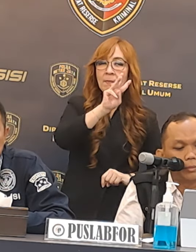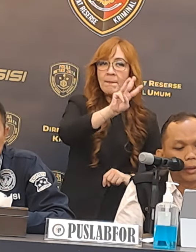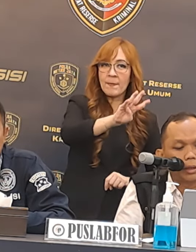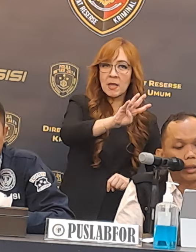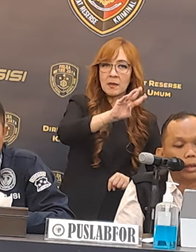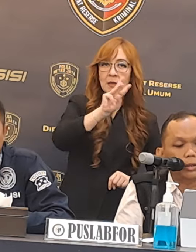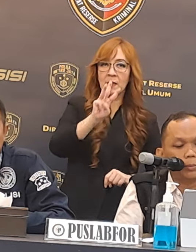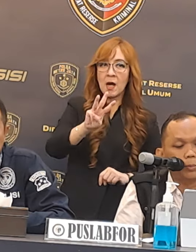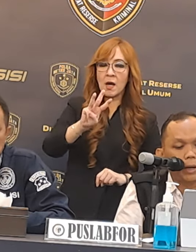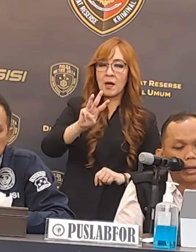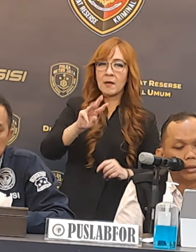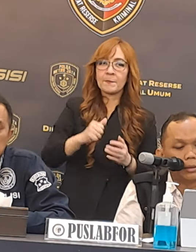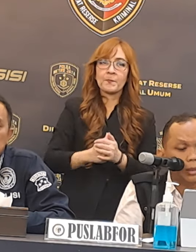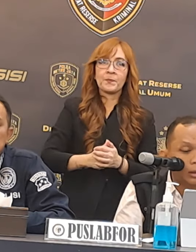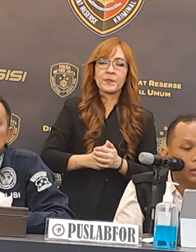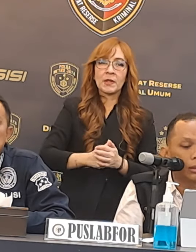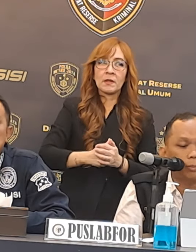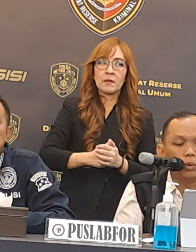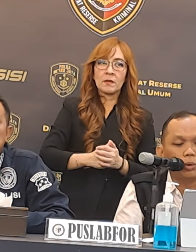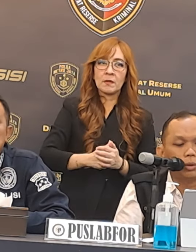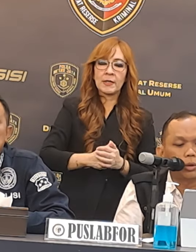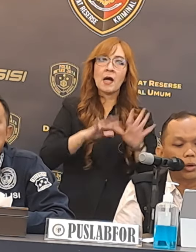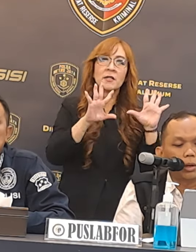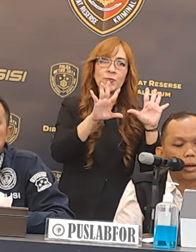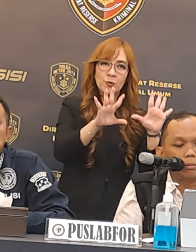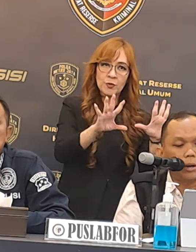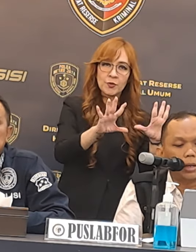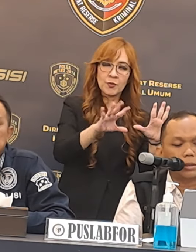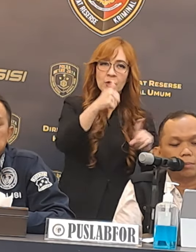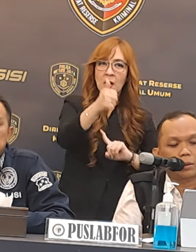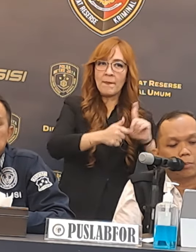16.43.22, yang ke-10